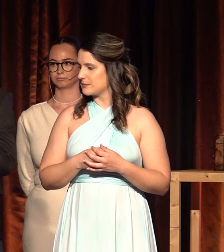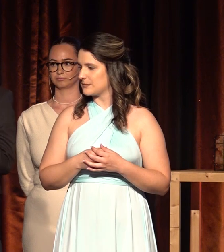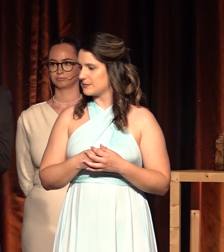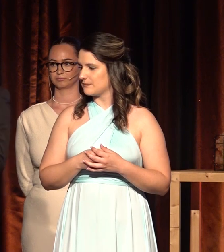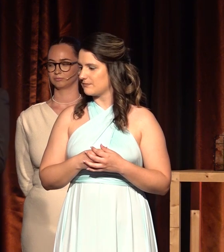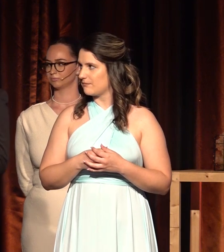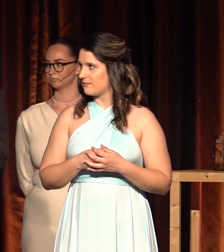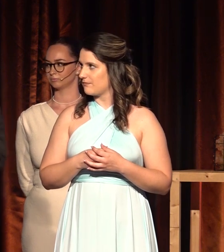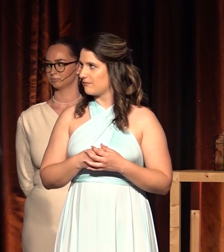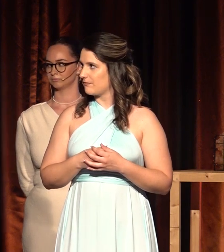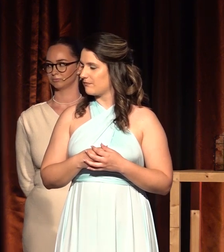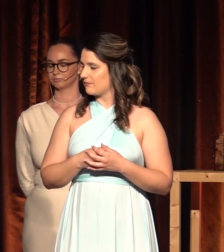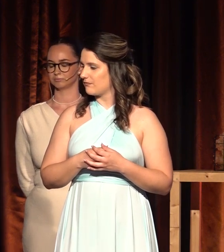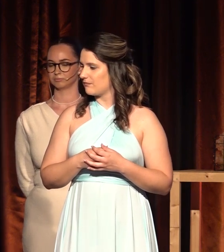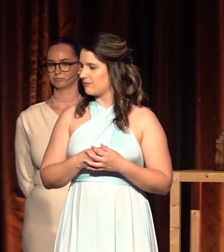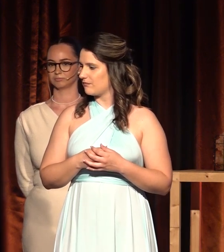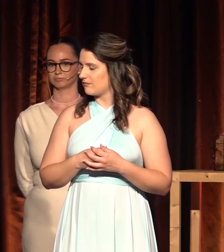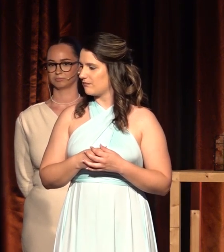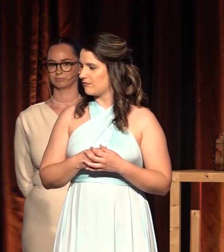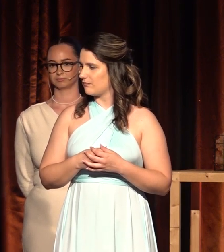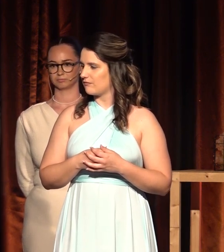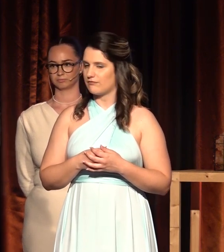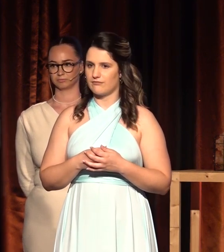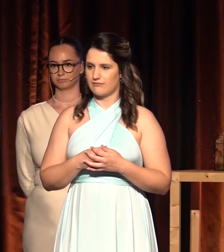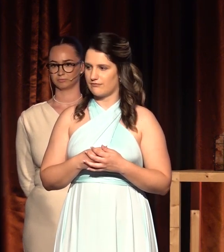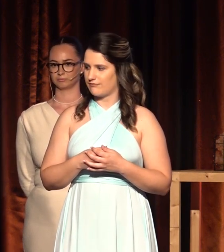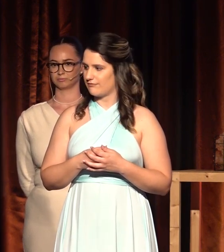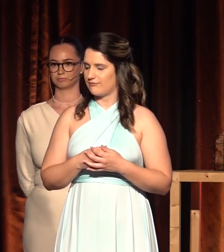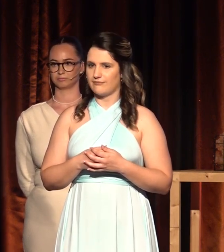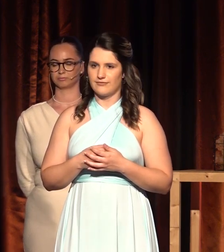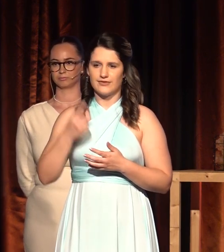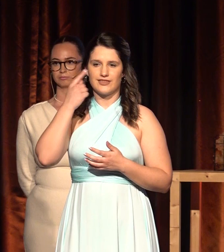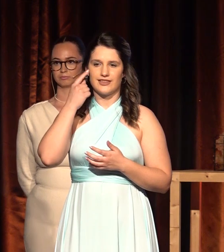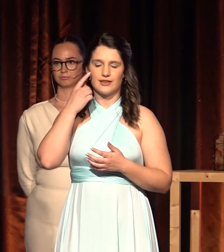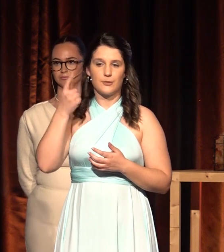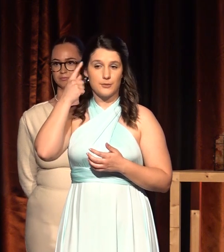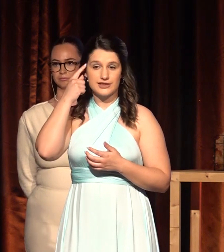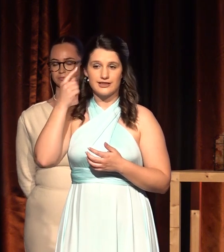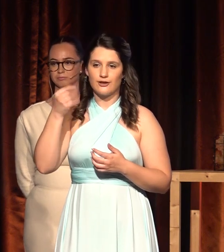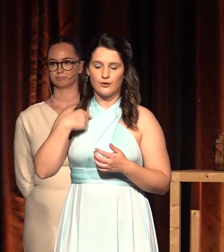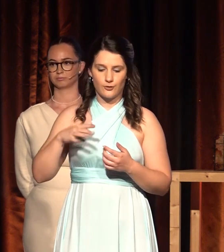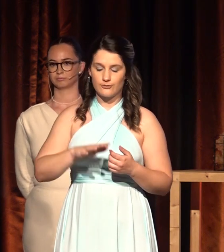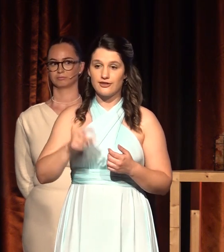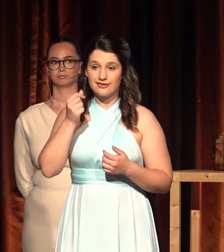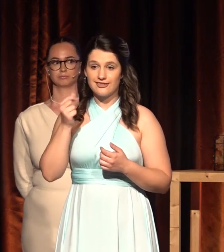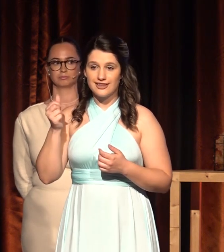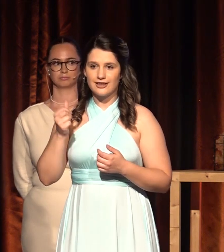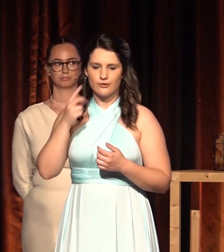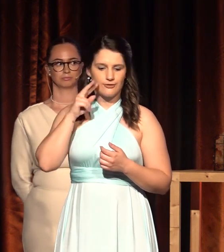més global, no? I ens permet també veure des dels més petits, perquè fan orles també les llars d'infants, primària,